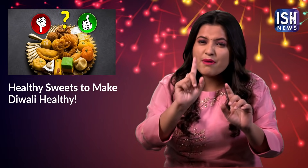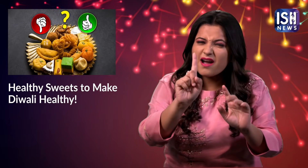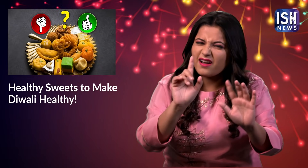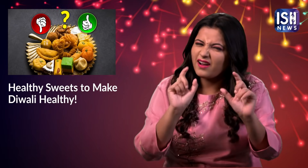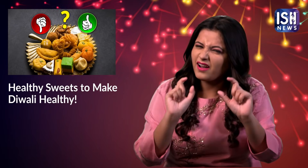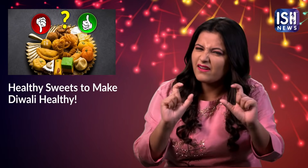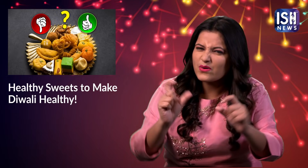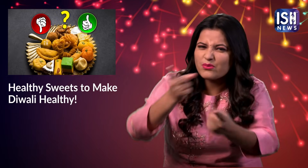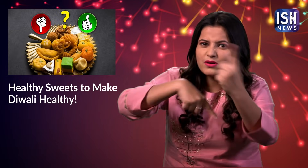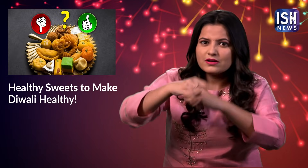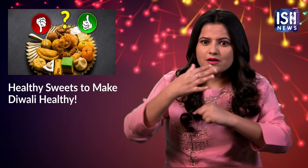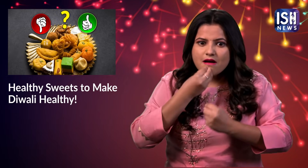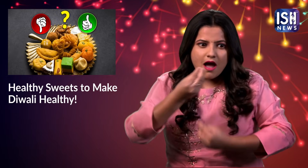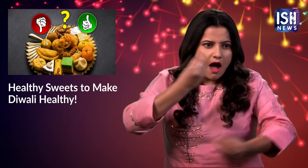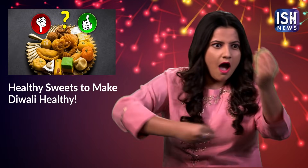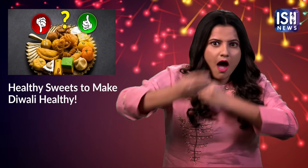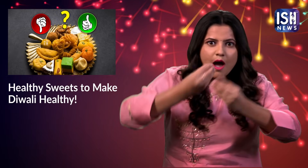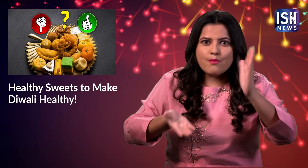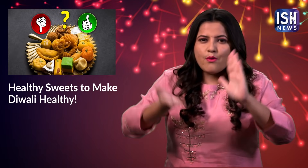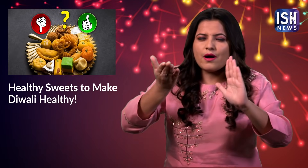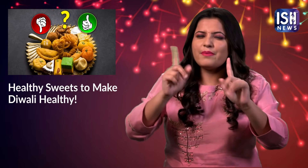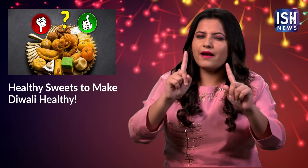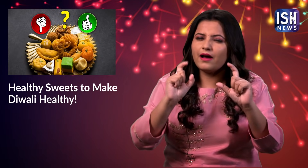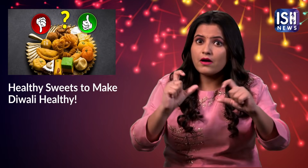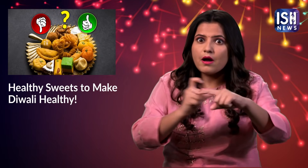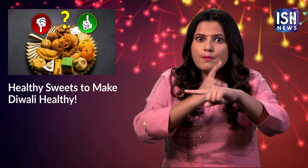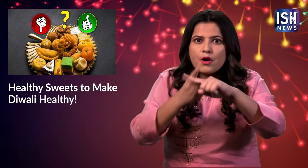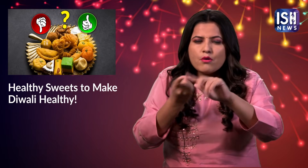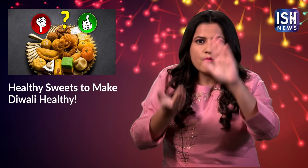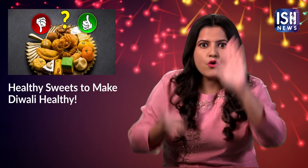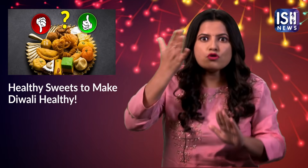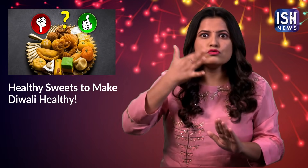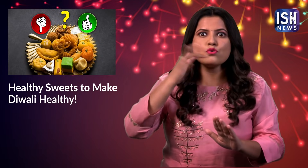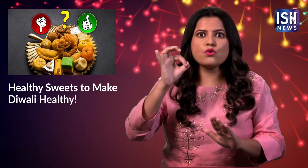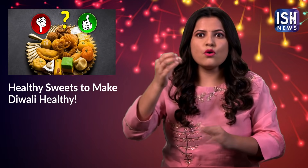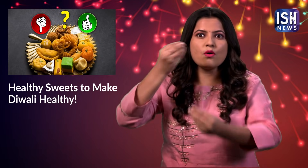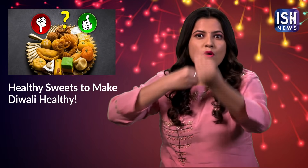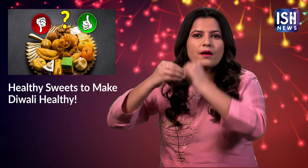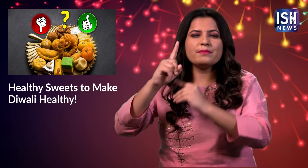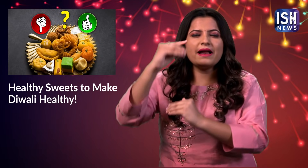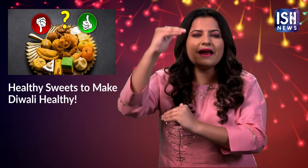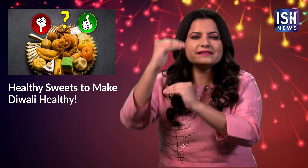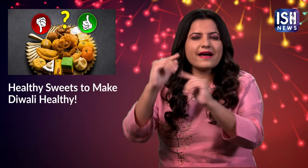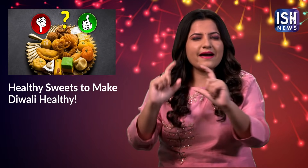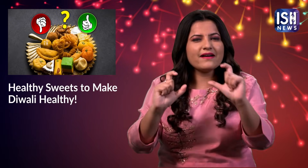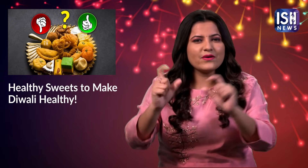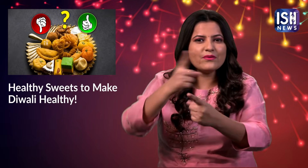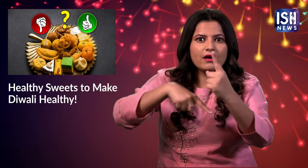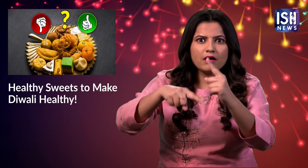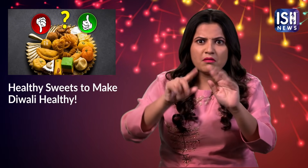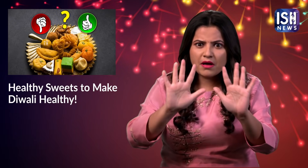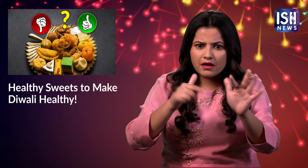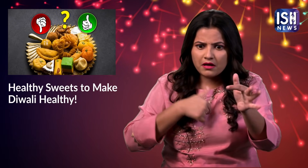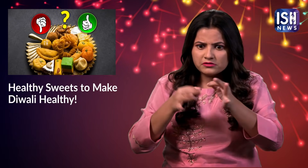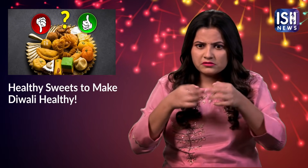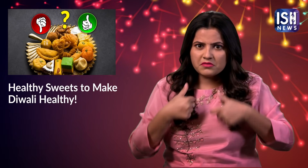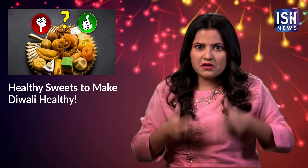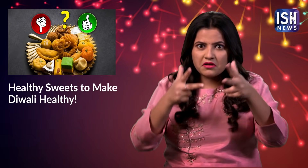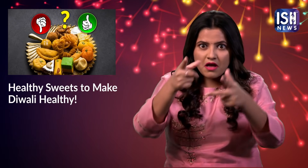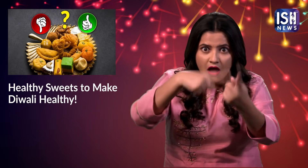हाला कि हमारे लिए यह महत्वरपुर्ण है कि हम क्या खाते हैं खासकर मिठाई के बारे में साउधान रहे अब सोच रहे होंगे